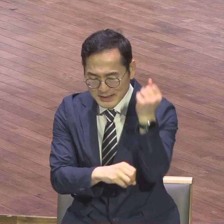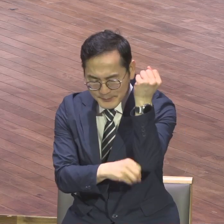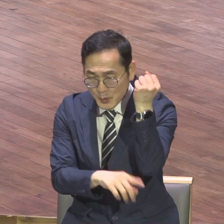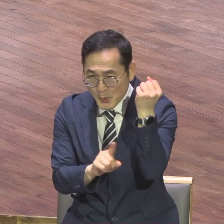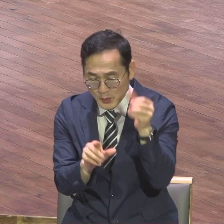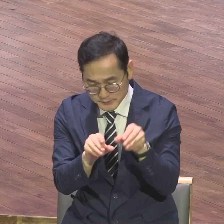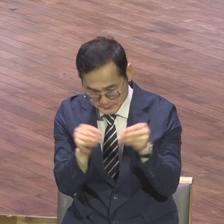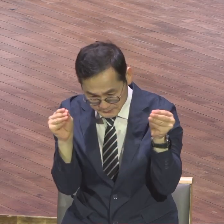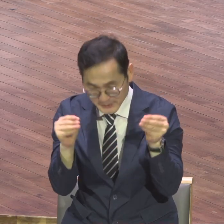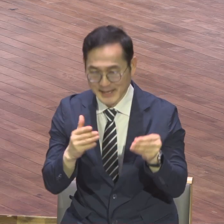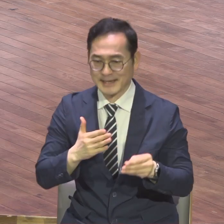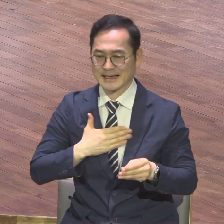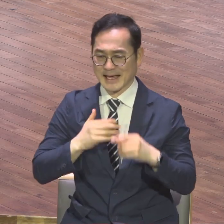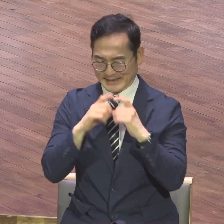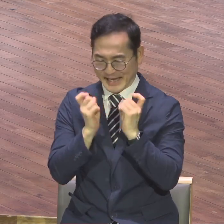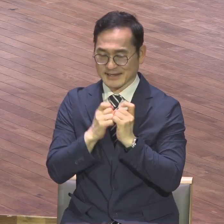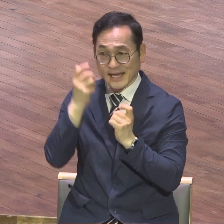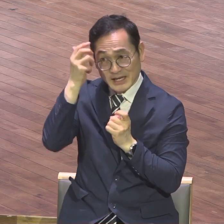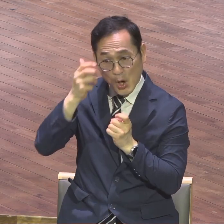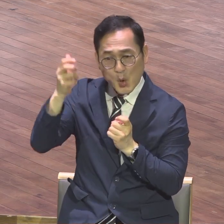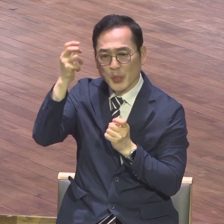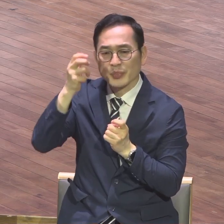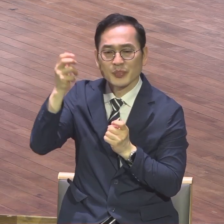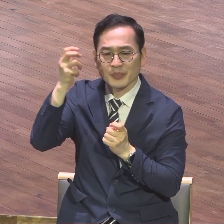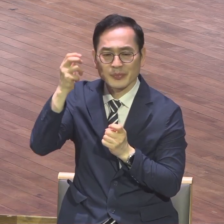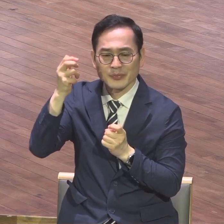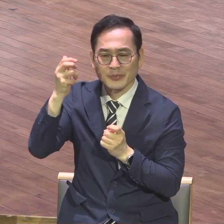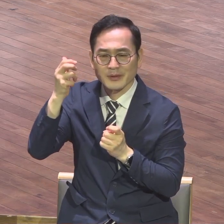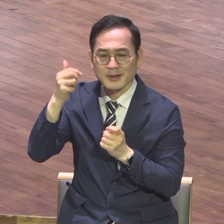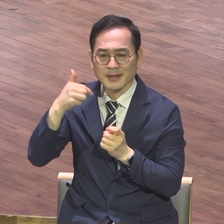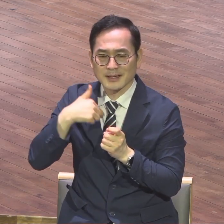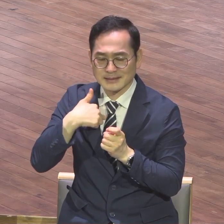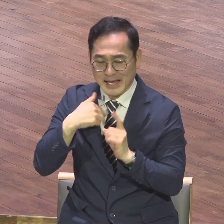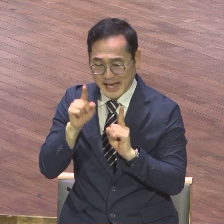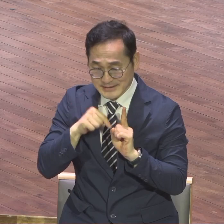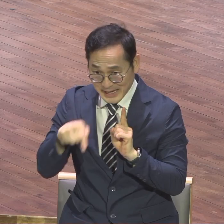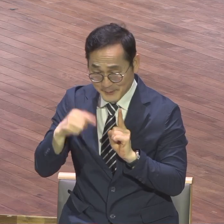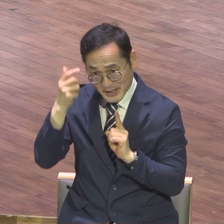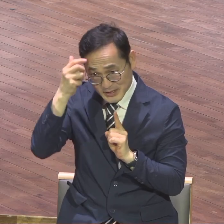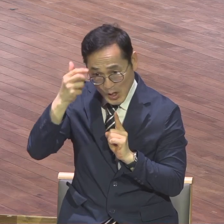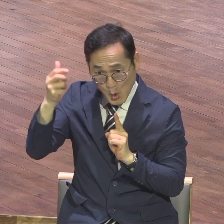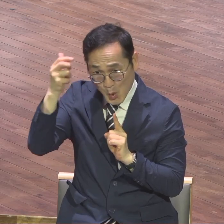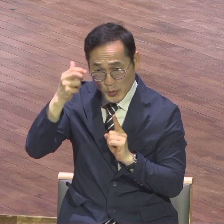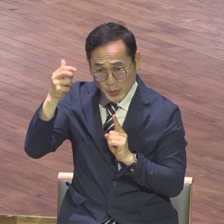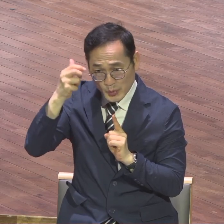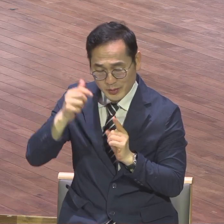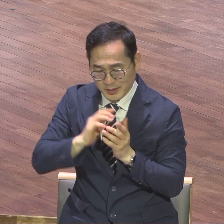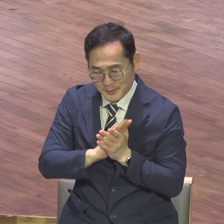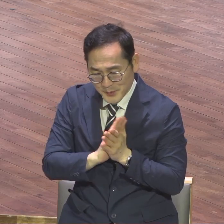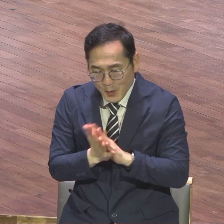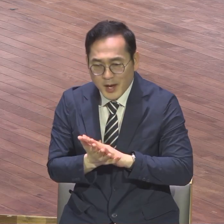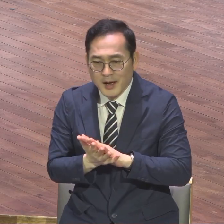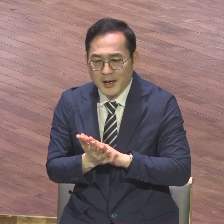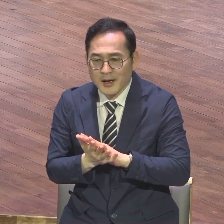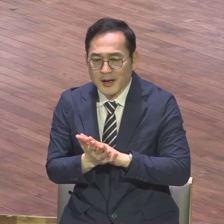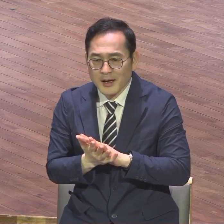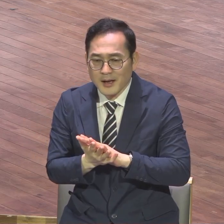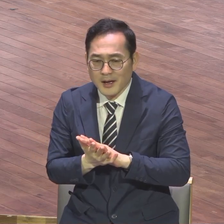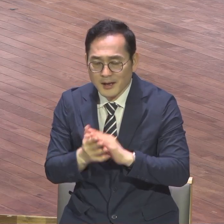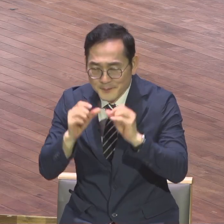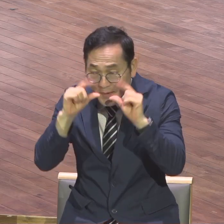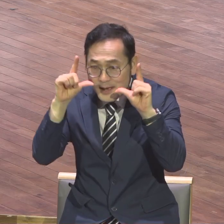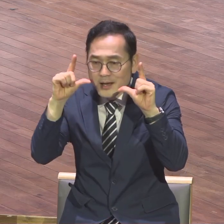본질적으로 나 한 개인의 영혼 속에, 나 한 개인의 영혼 속에 이루어지는 변화와